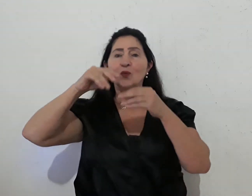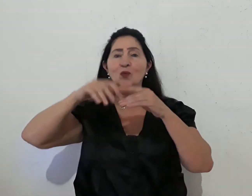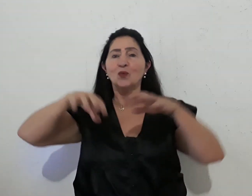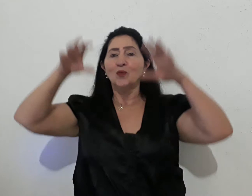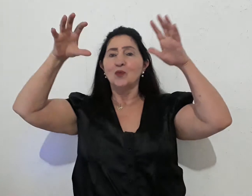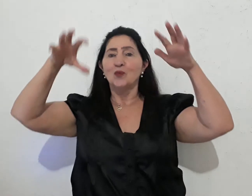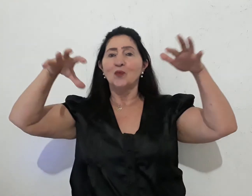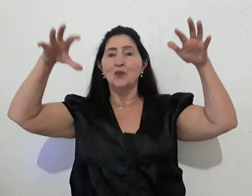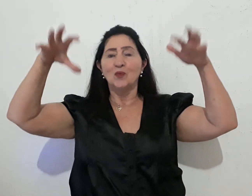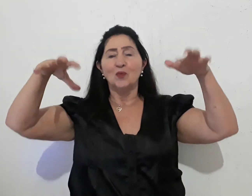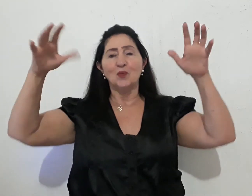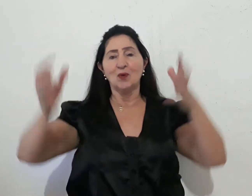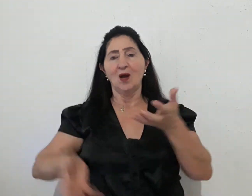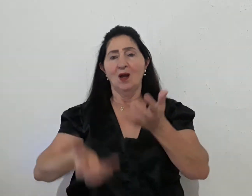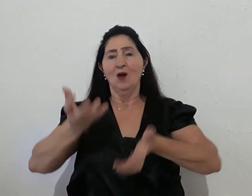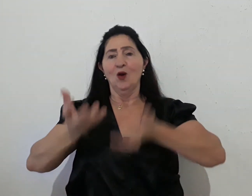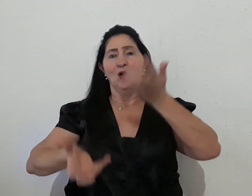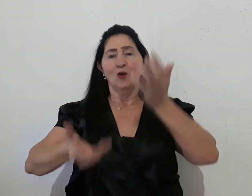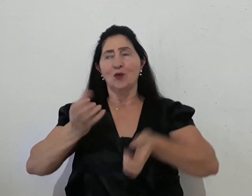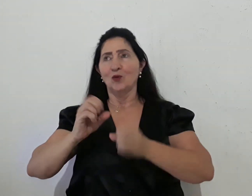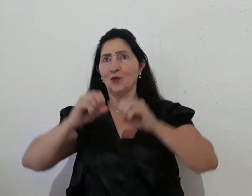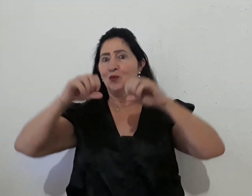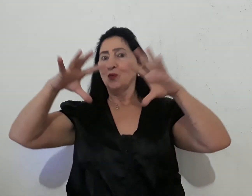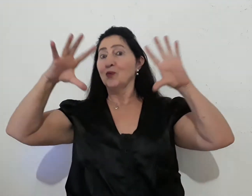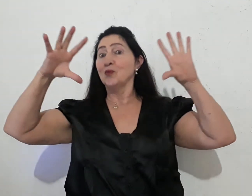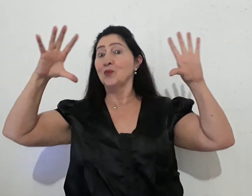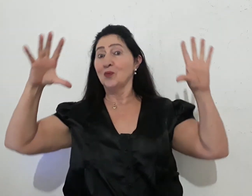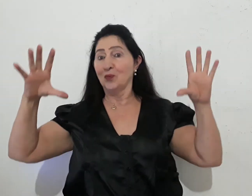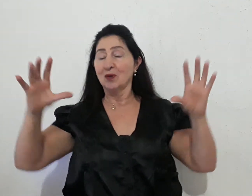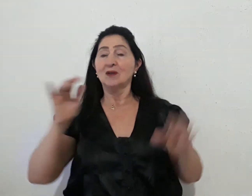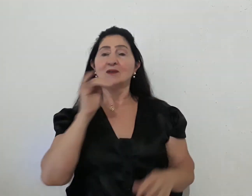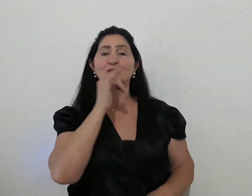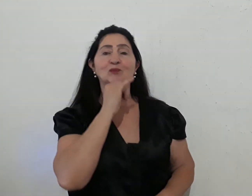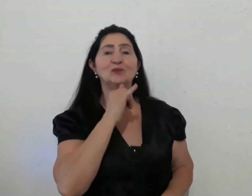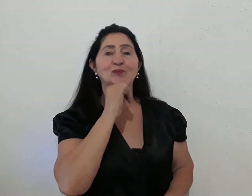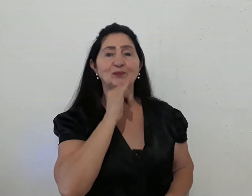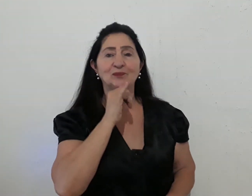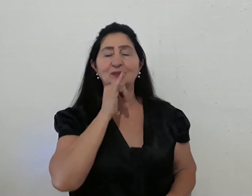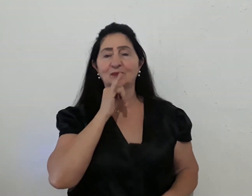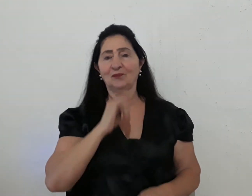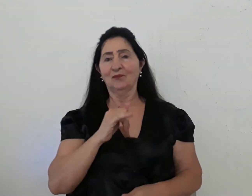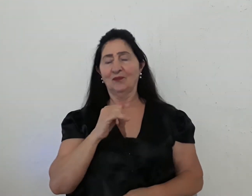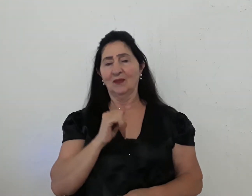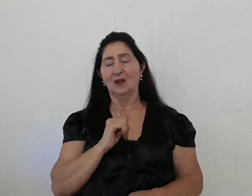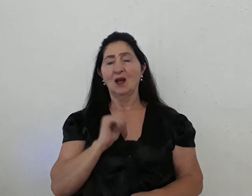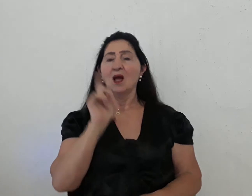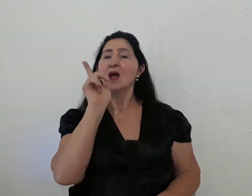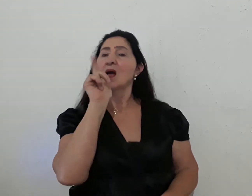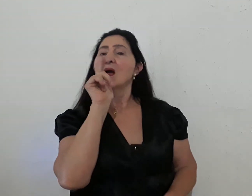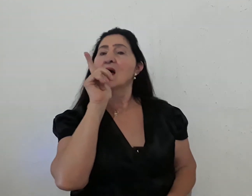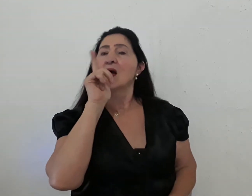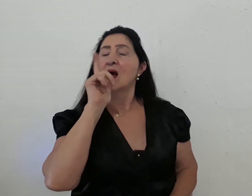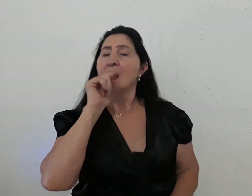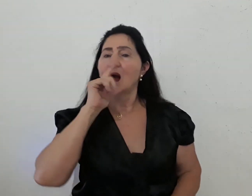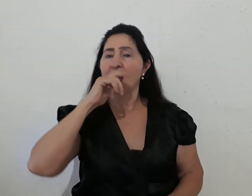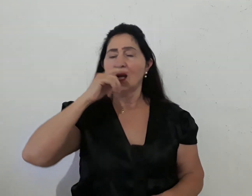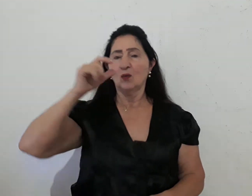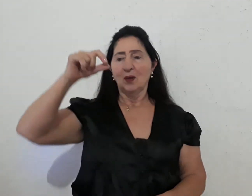chuva, fogo e luz. Por exemplo, a água gotejando da torneira,